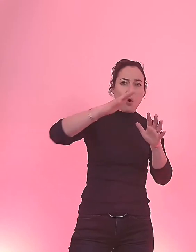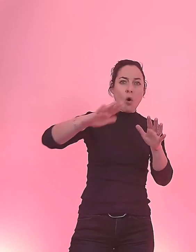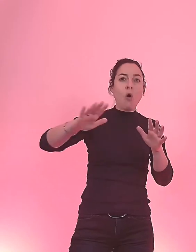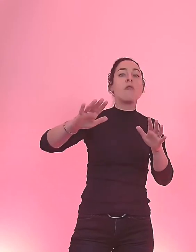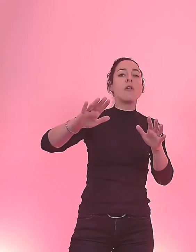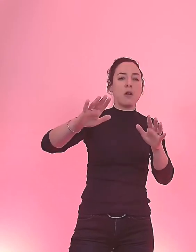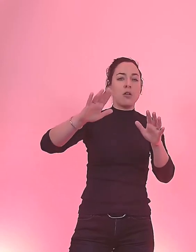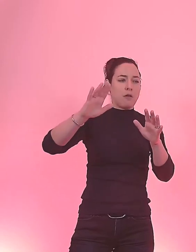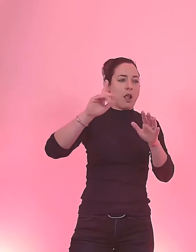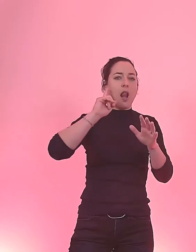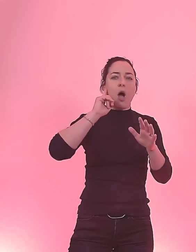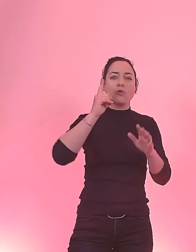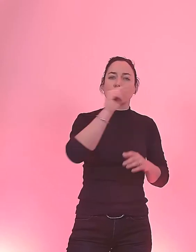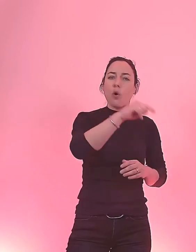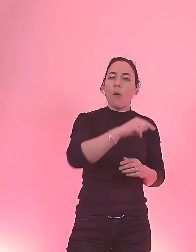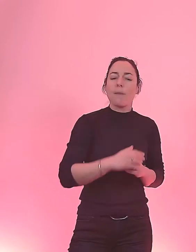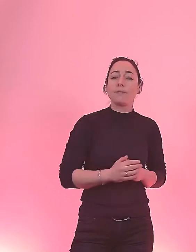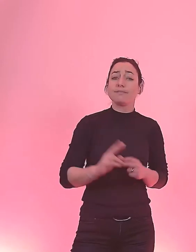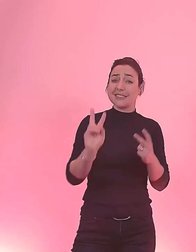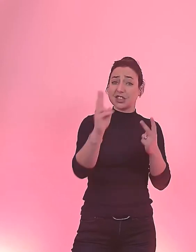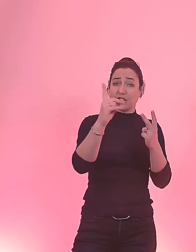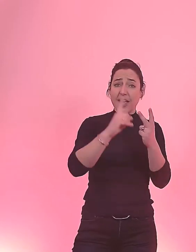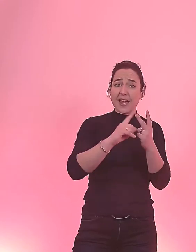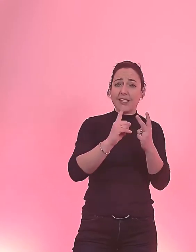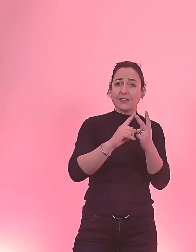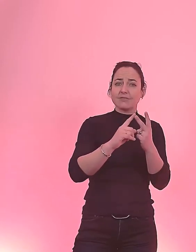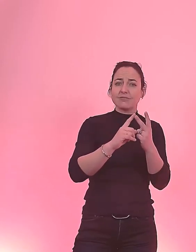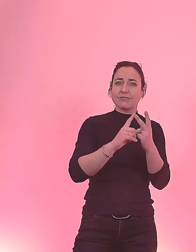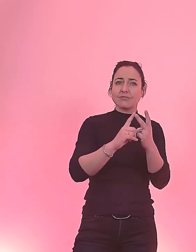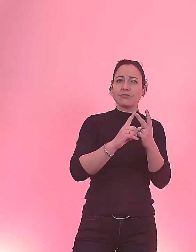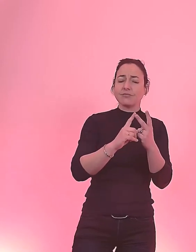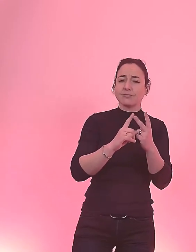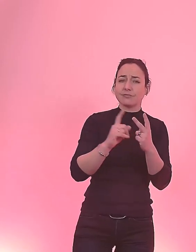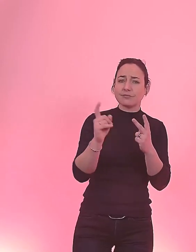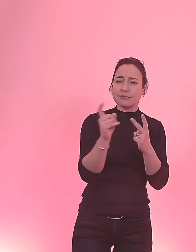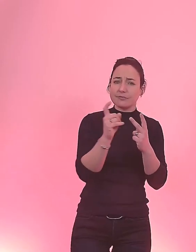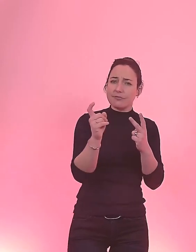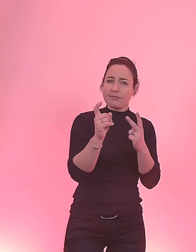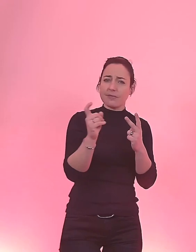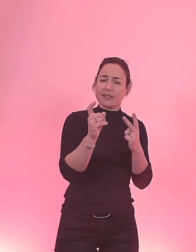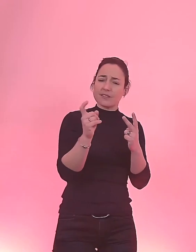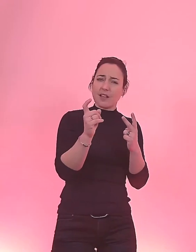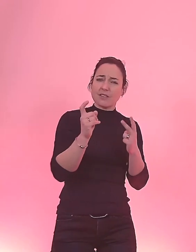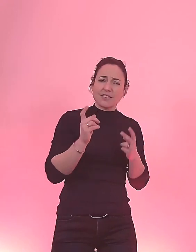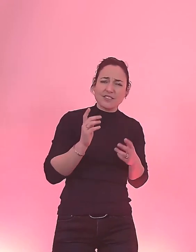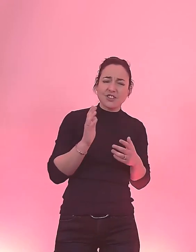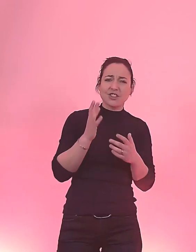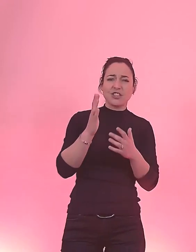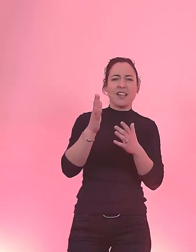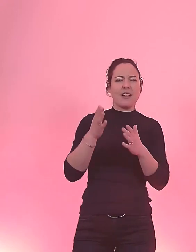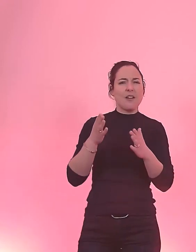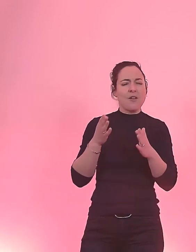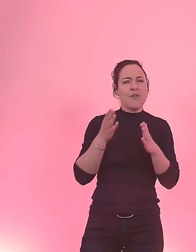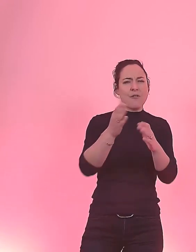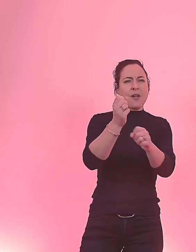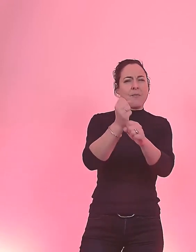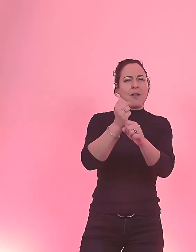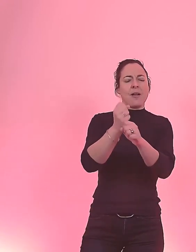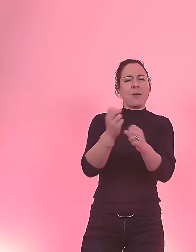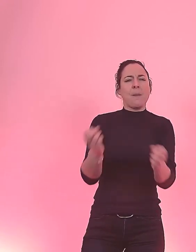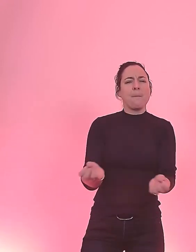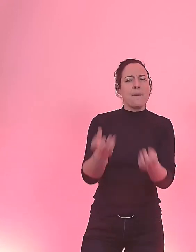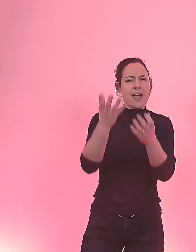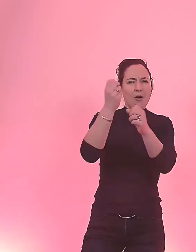en een tweede als we straks gaan zingen twee weken miracle worker light en de